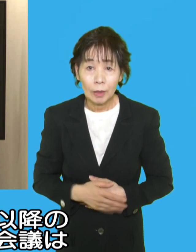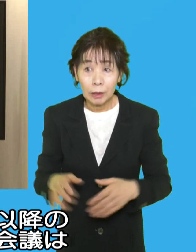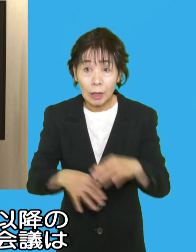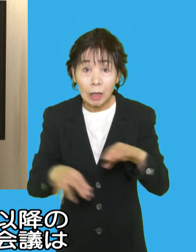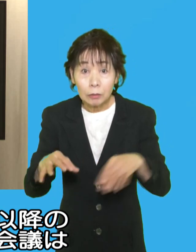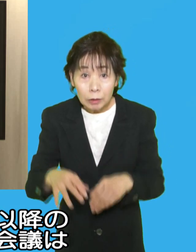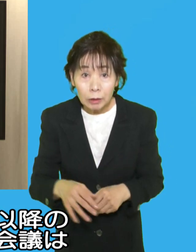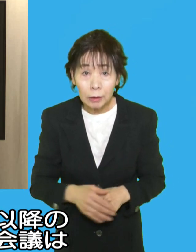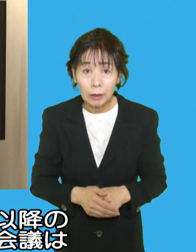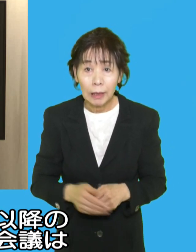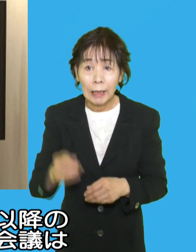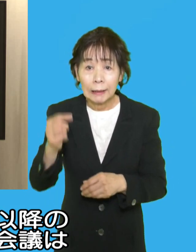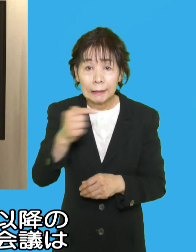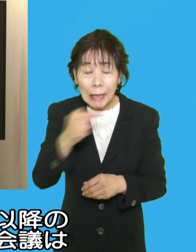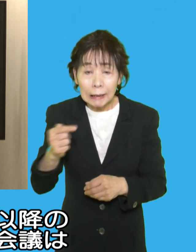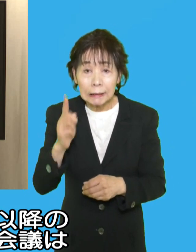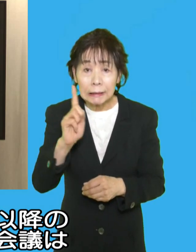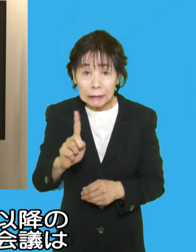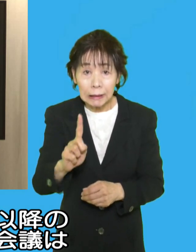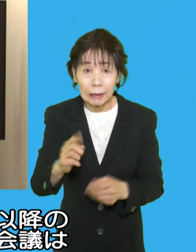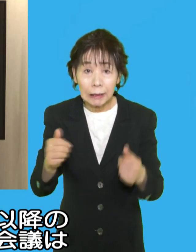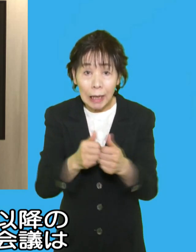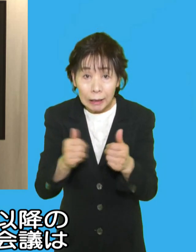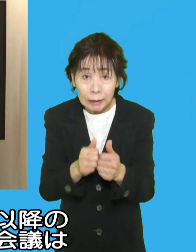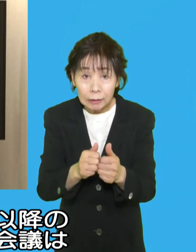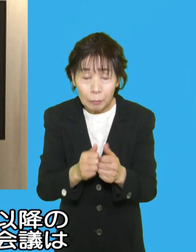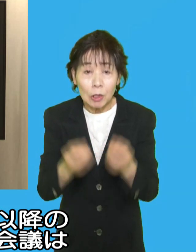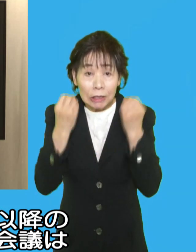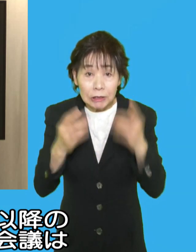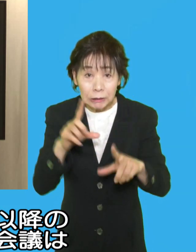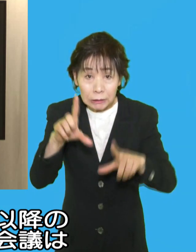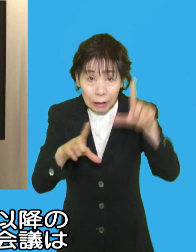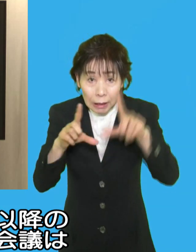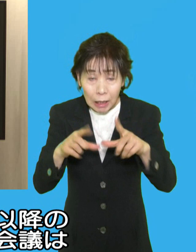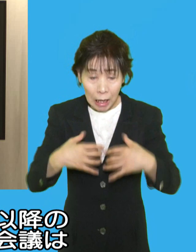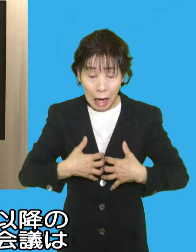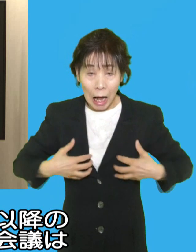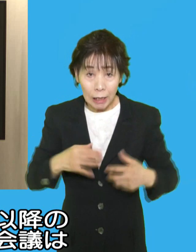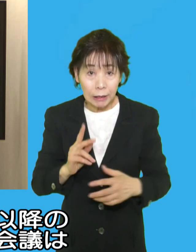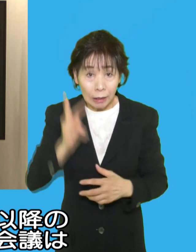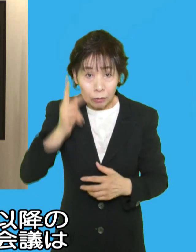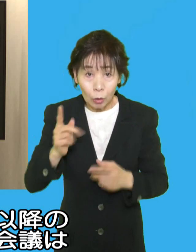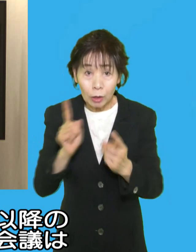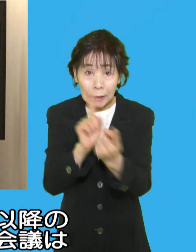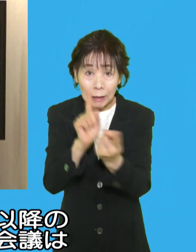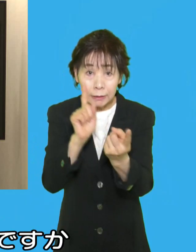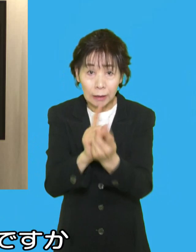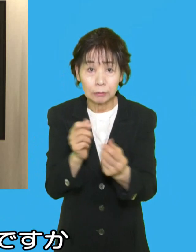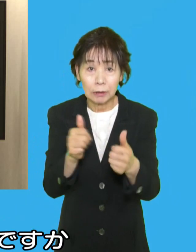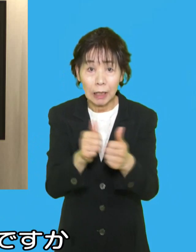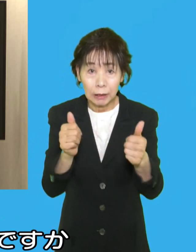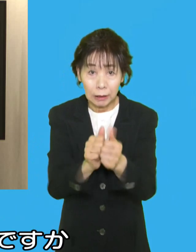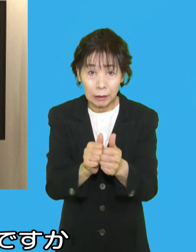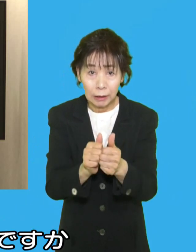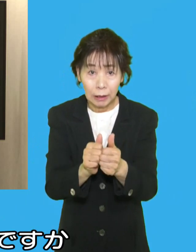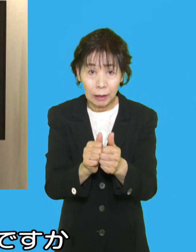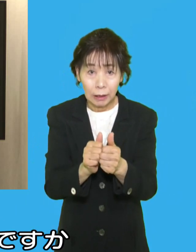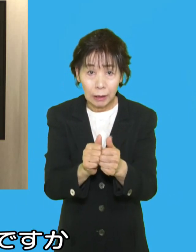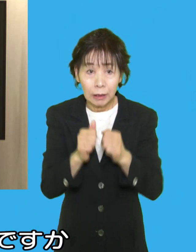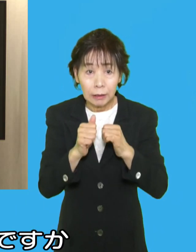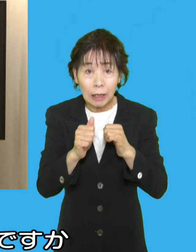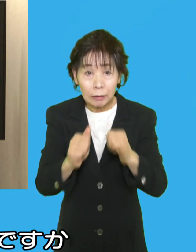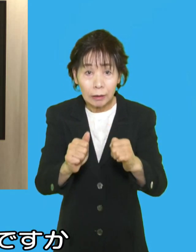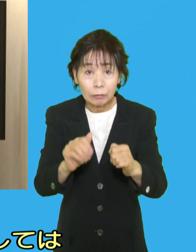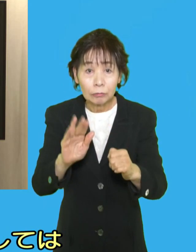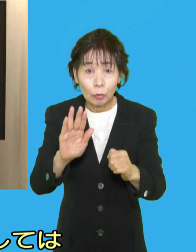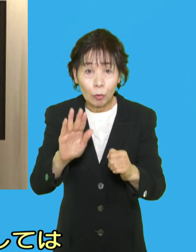その第2回以降 その新型ウイルス肺炎に対する対策会議というのは今後も行われていくん